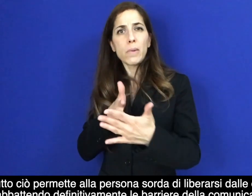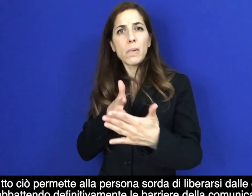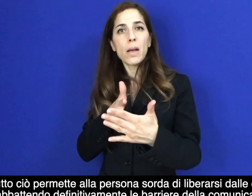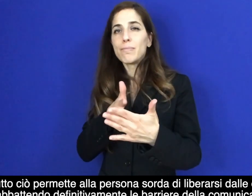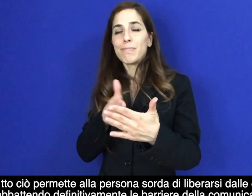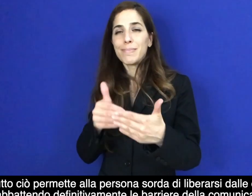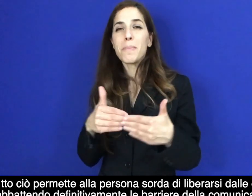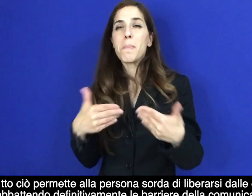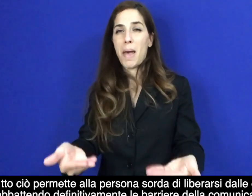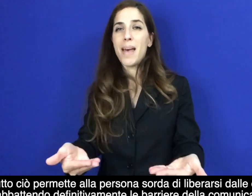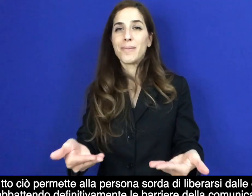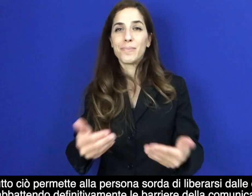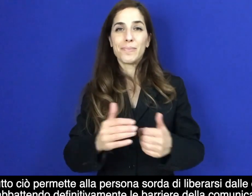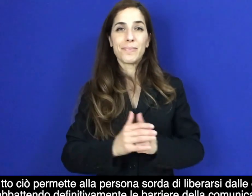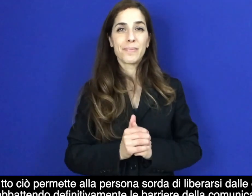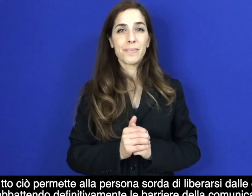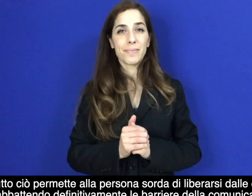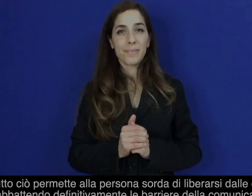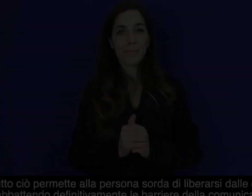abbattendo definitivamente le barriere della comunicazione